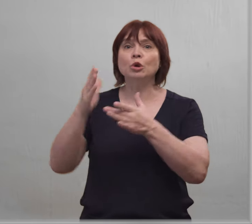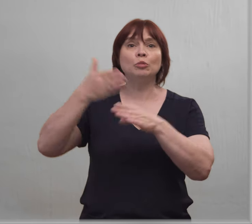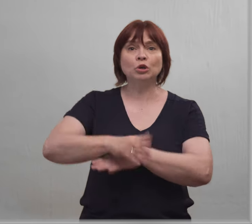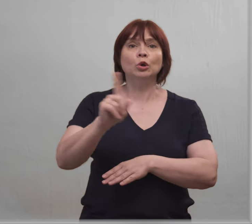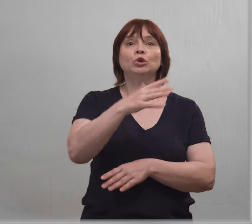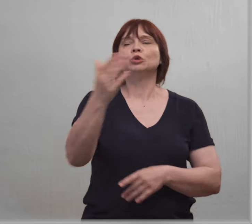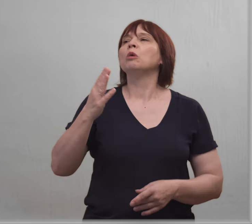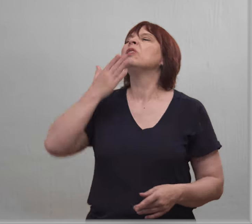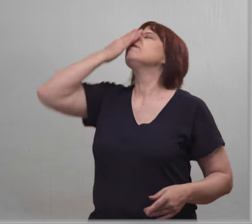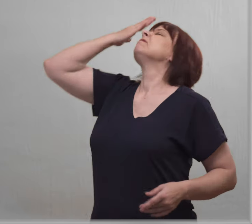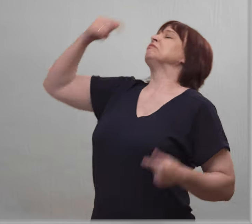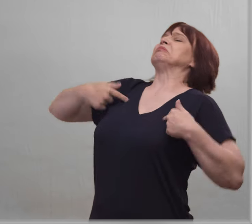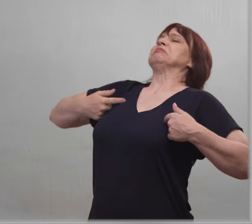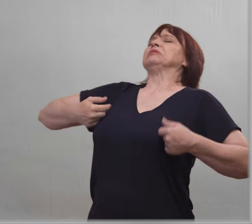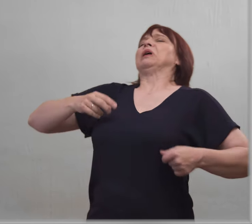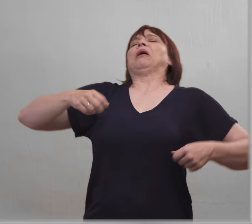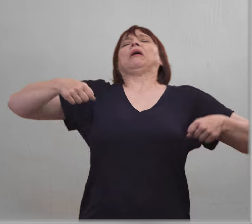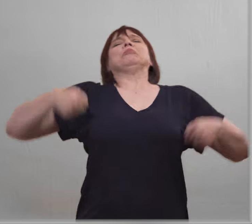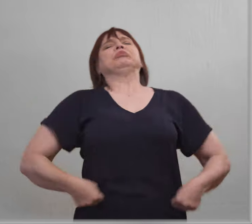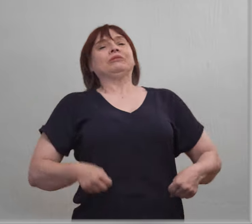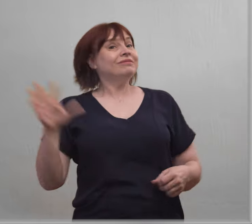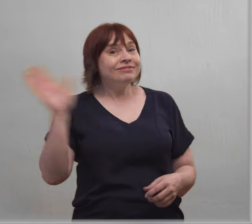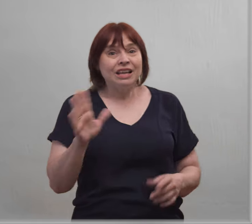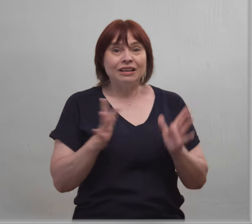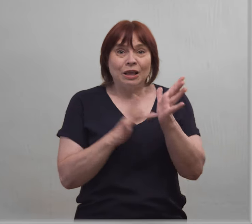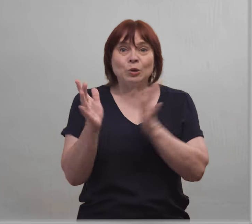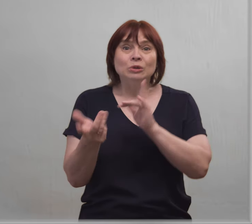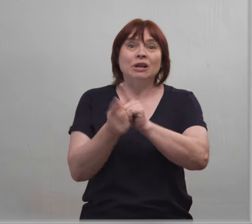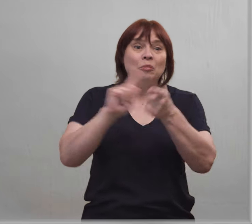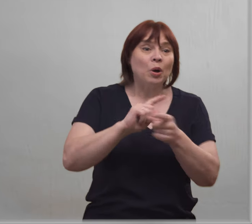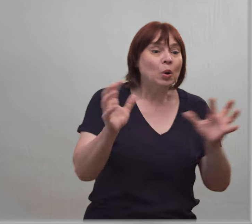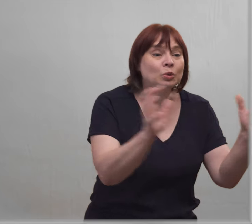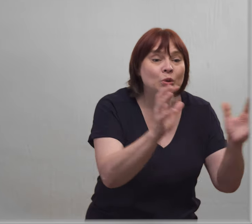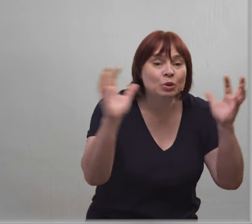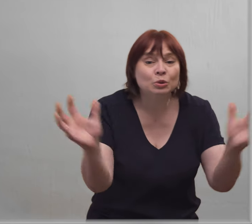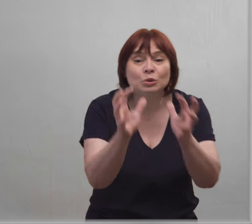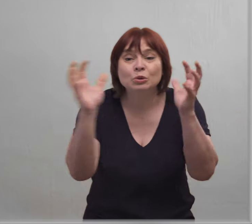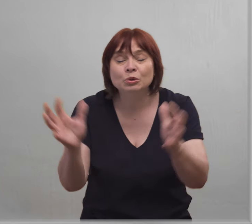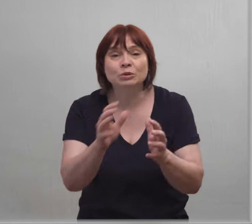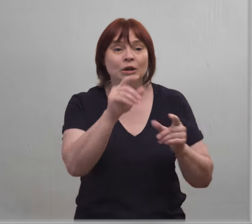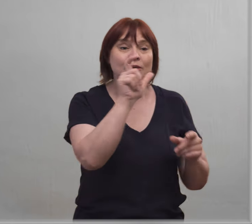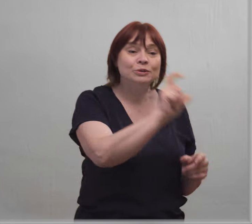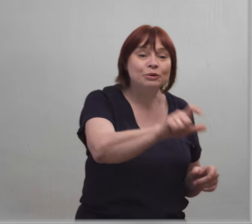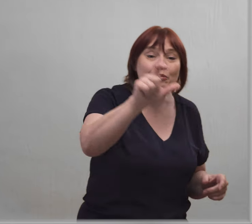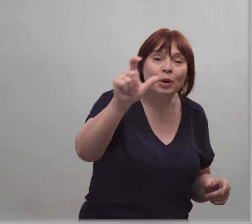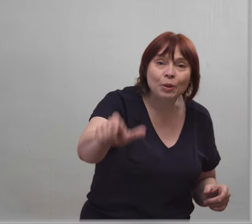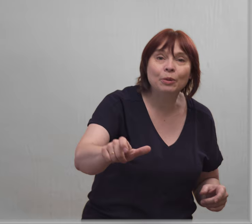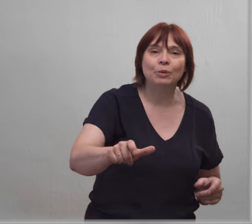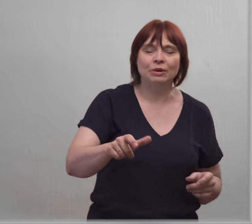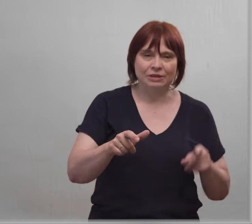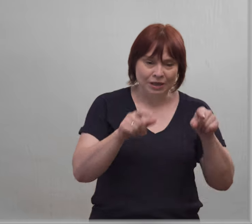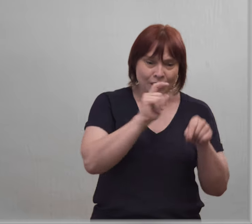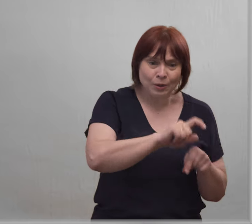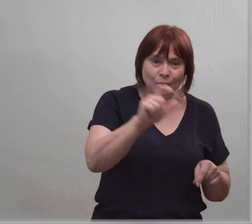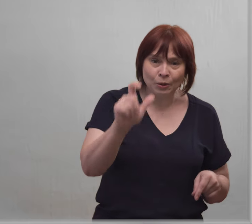Через некоторое время будем молиться, и я хочу передать эстафету в студию пастора, который будет молиться за